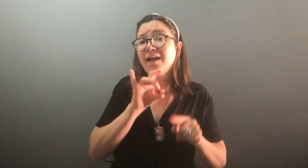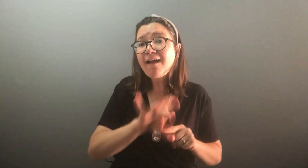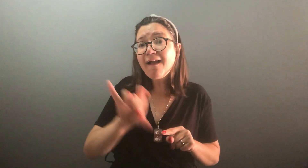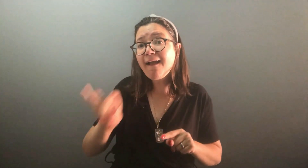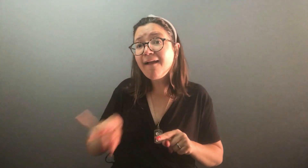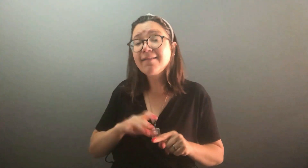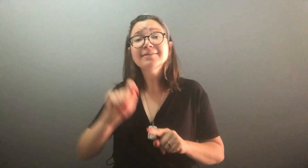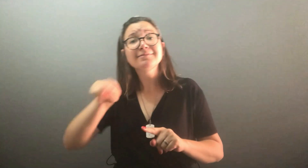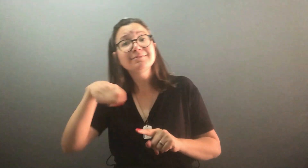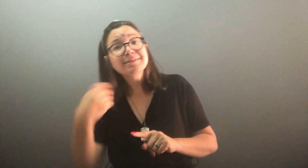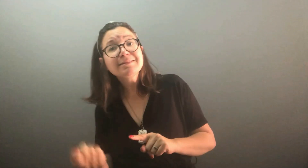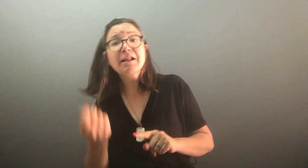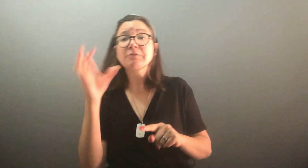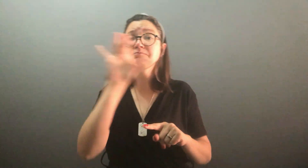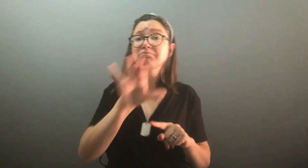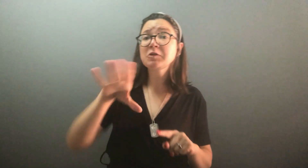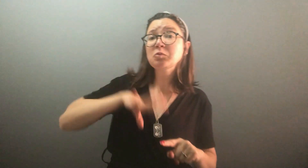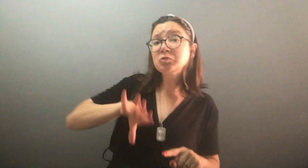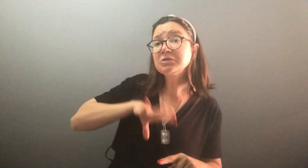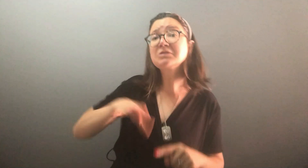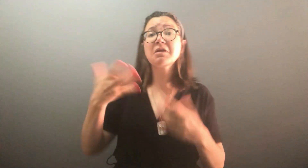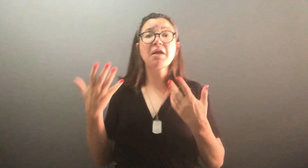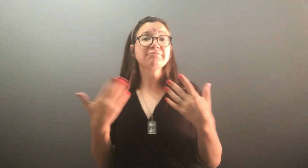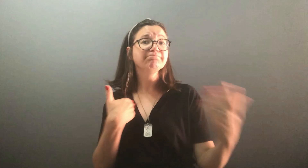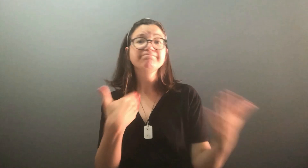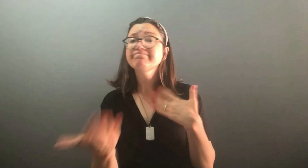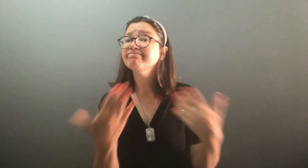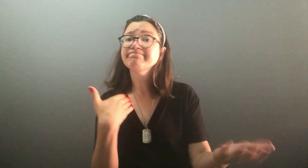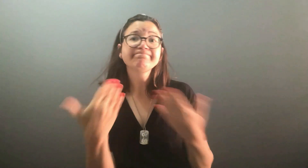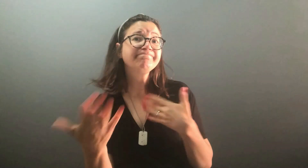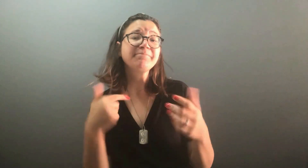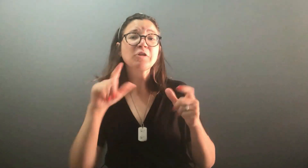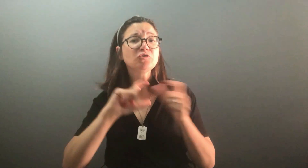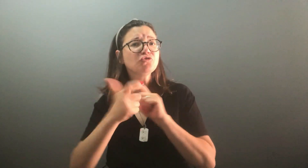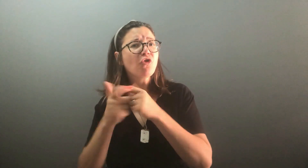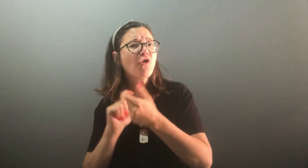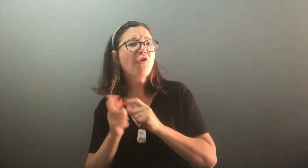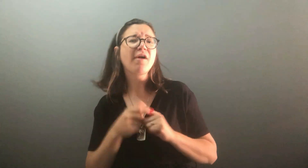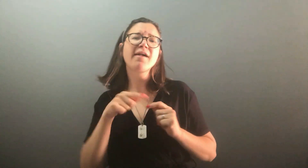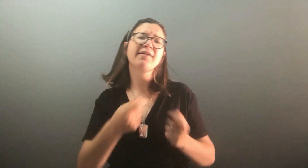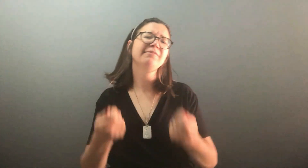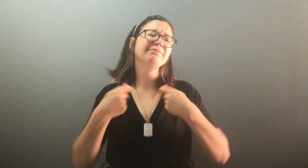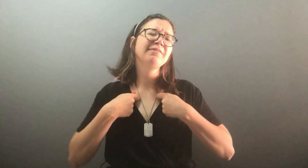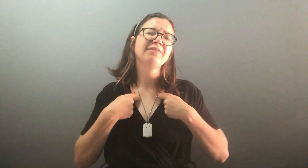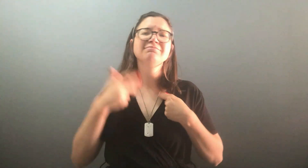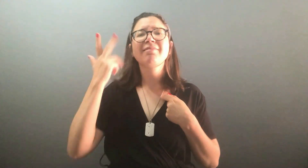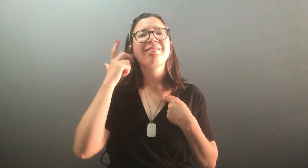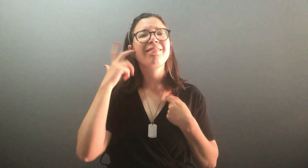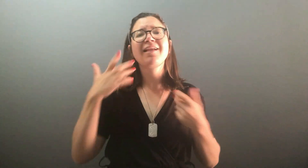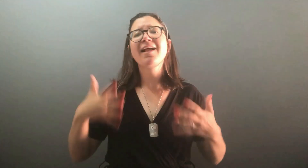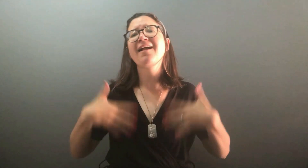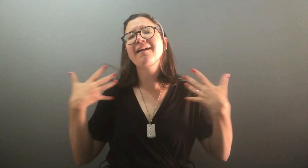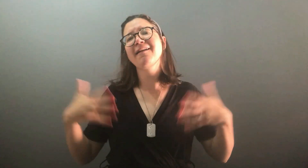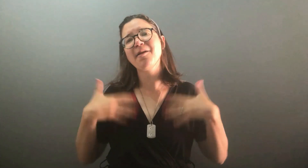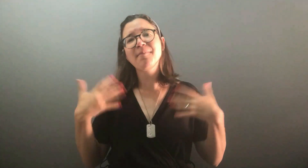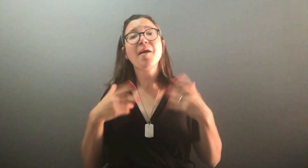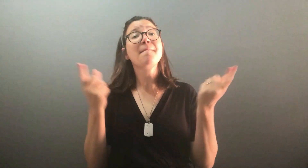a criança vai adquirindo a significância e adquirindo também a Libras e o português simultaneamente, com